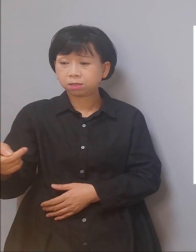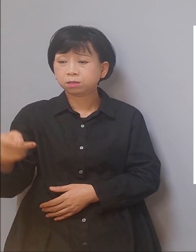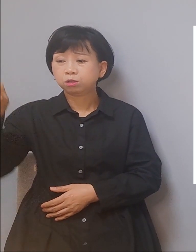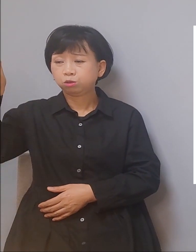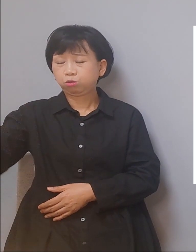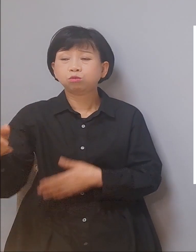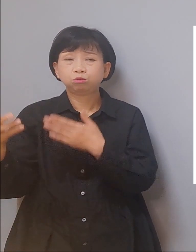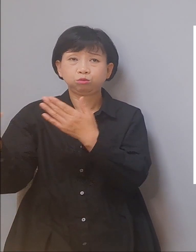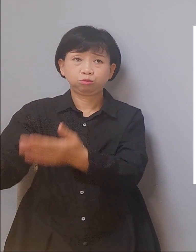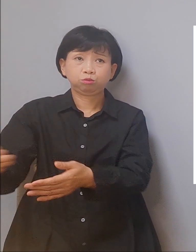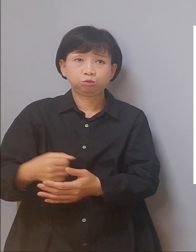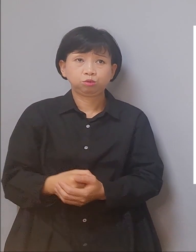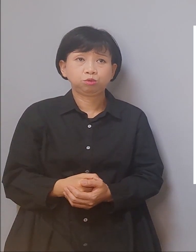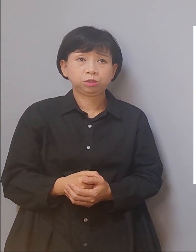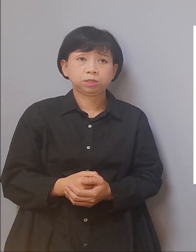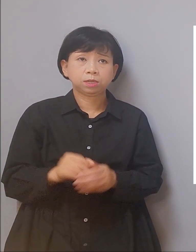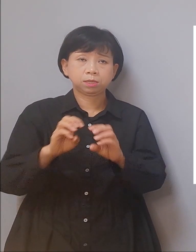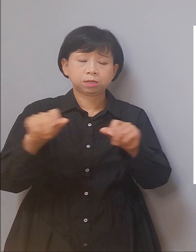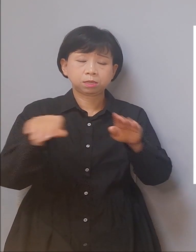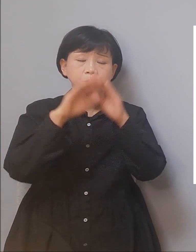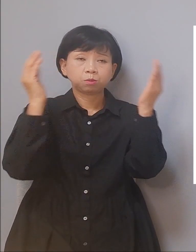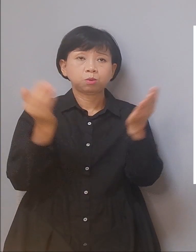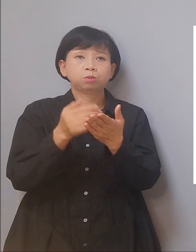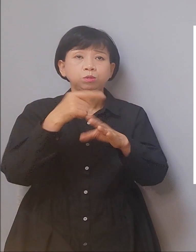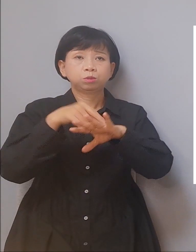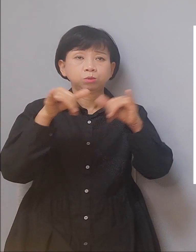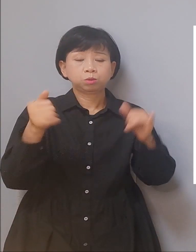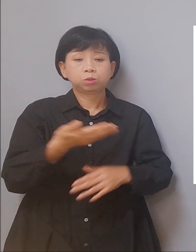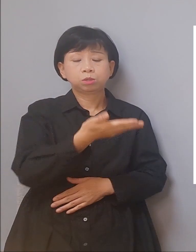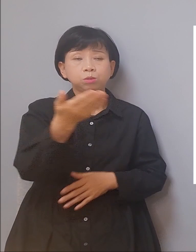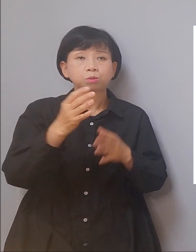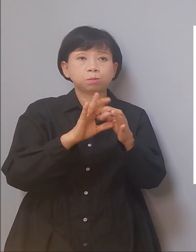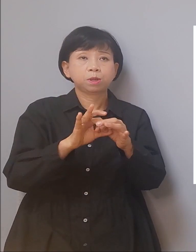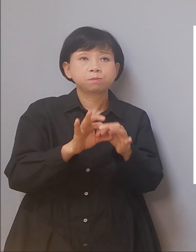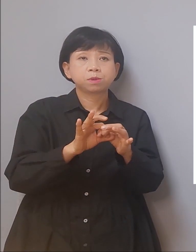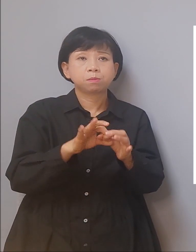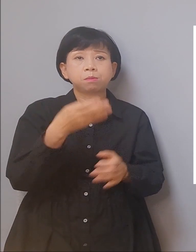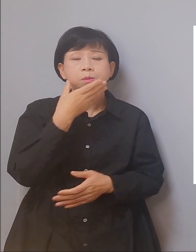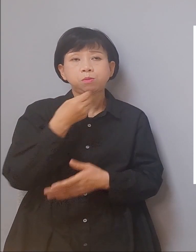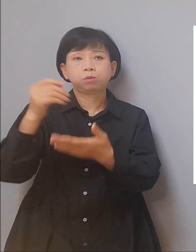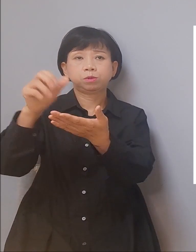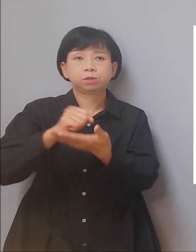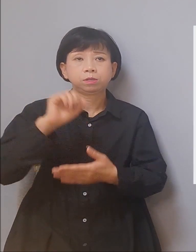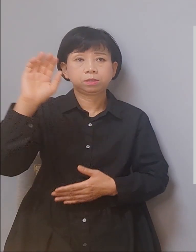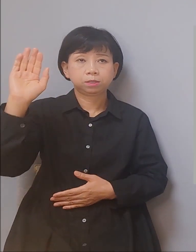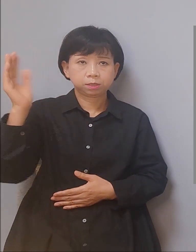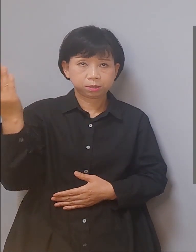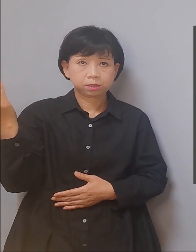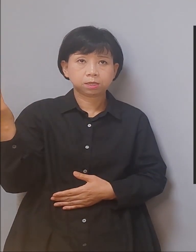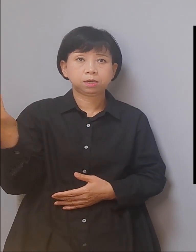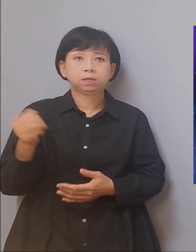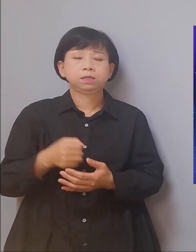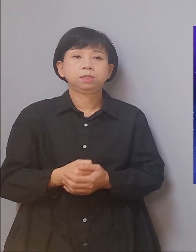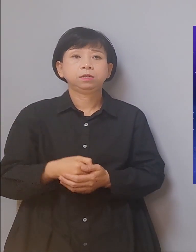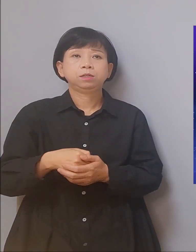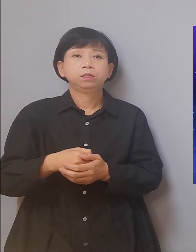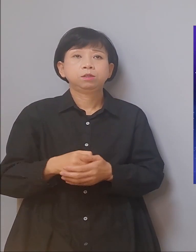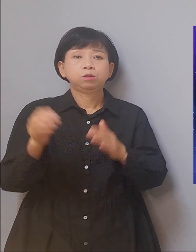내가 저주하리니 땅의 모든 족속이 너로 말미암아 복을 얻을 것이라.